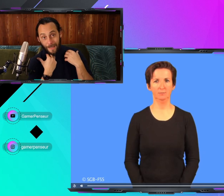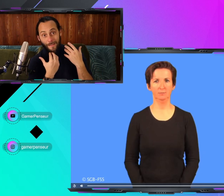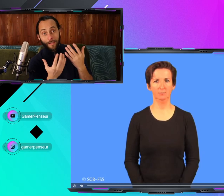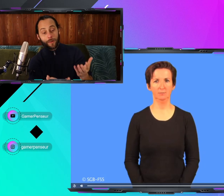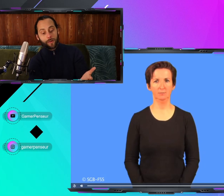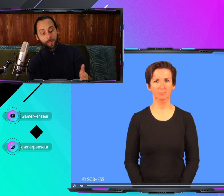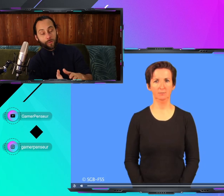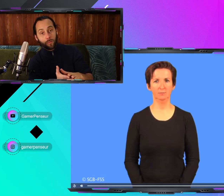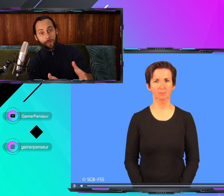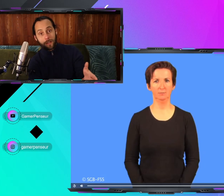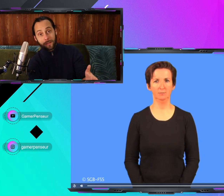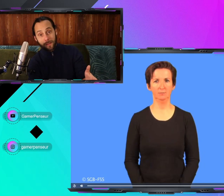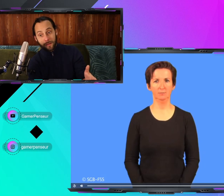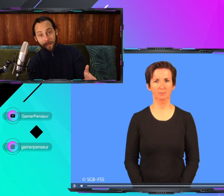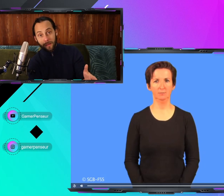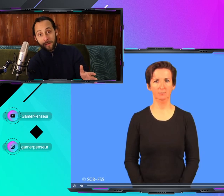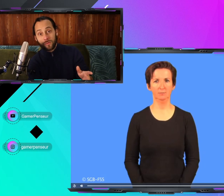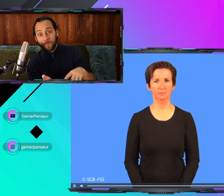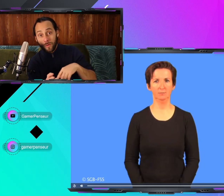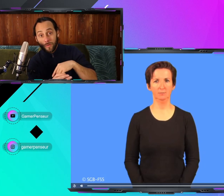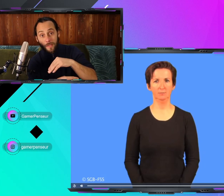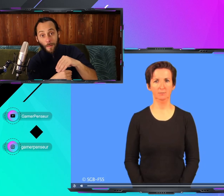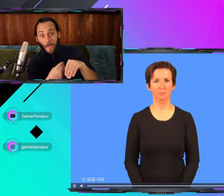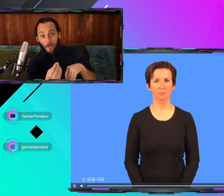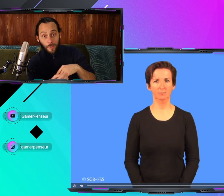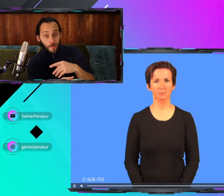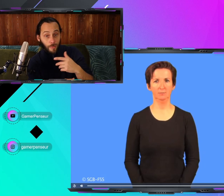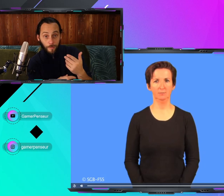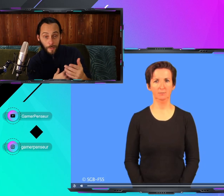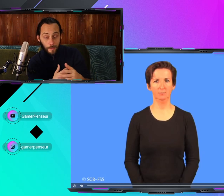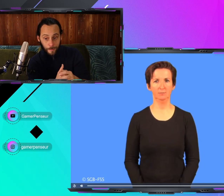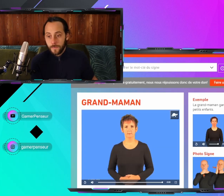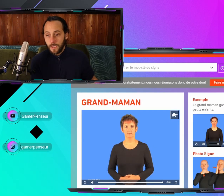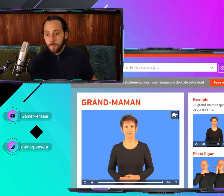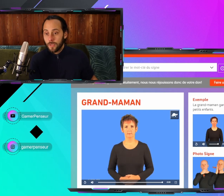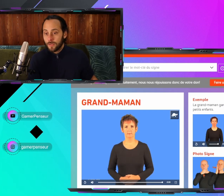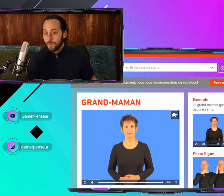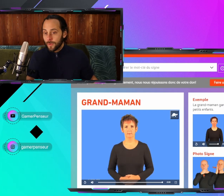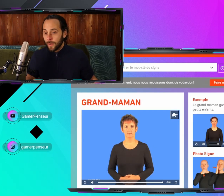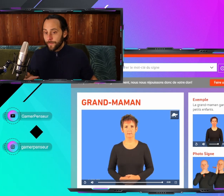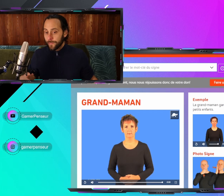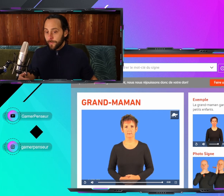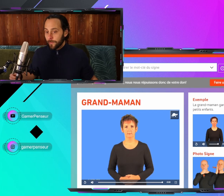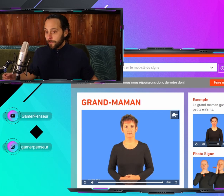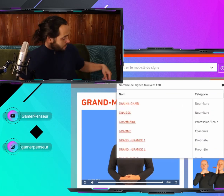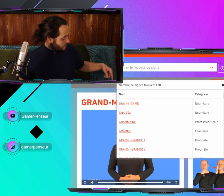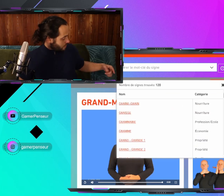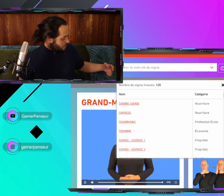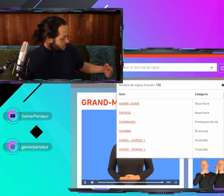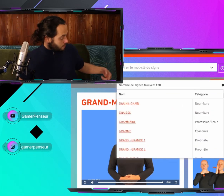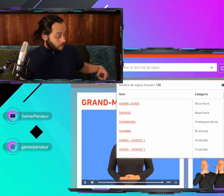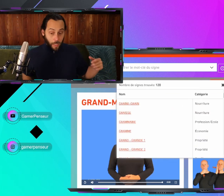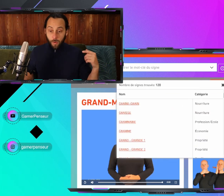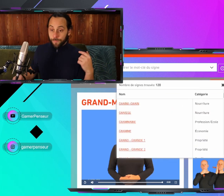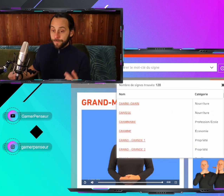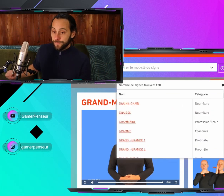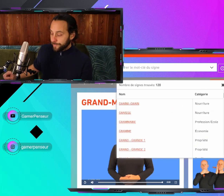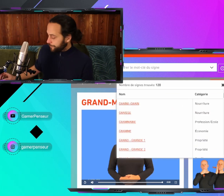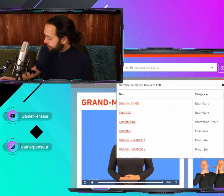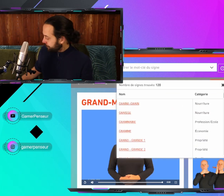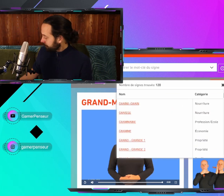est à l'extérieur et puis on montre la scène. Et souvent, c'est un mélange des deux en fait. Un bon exemple celui-là. Les